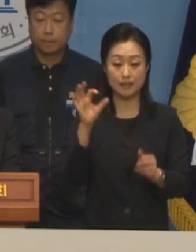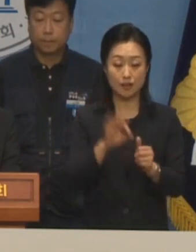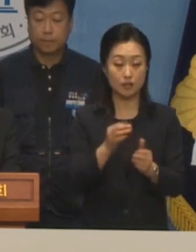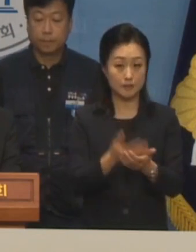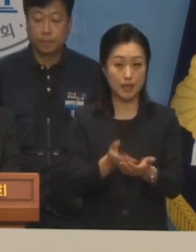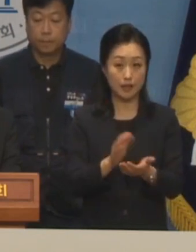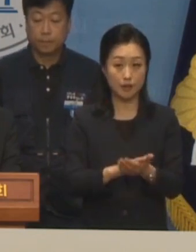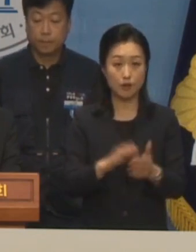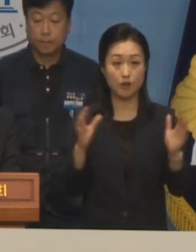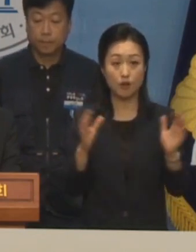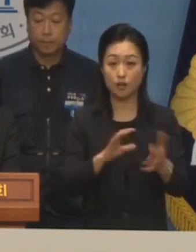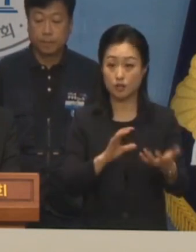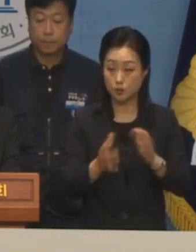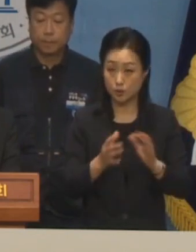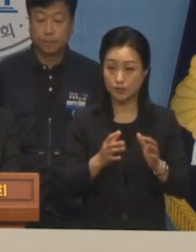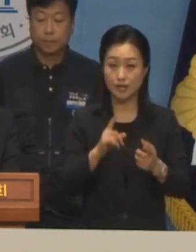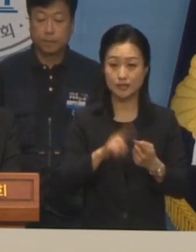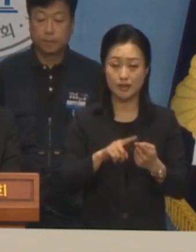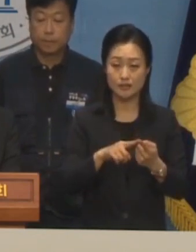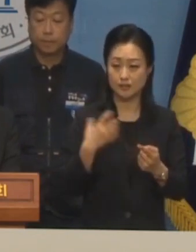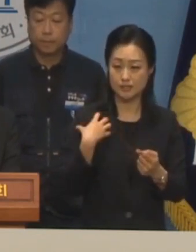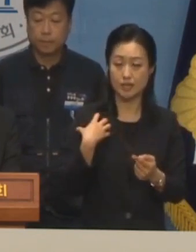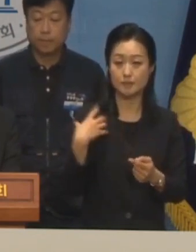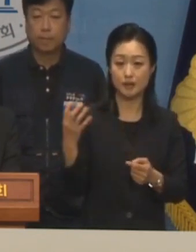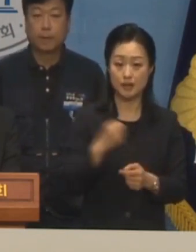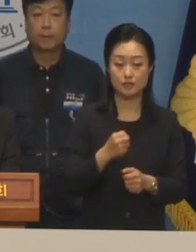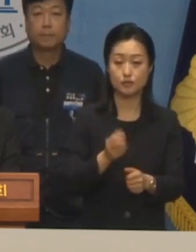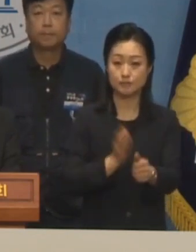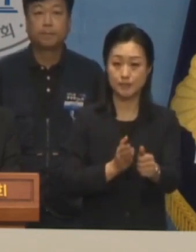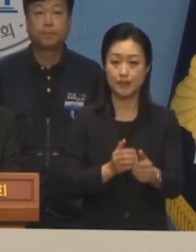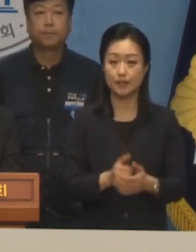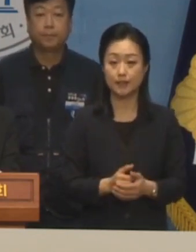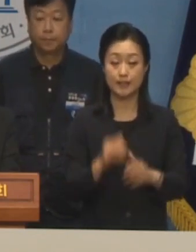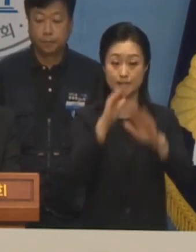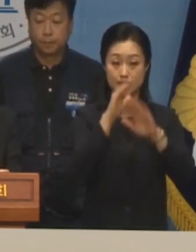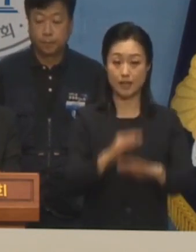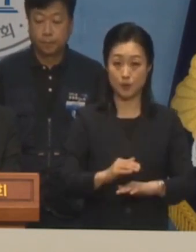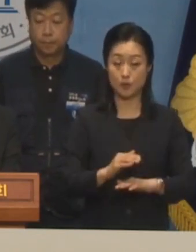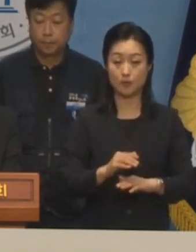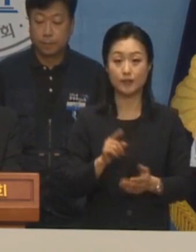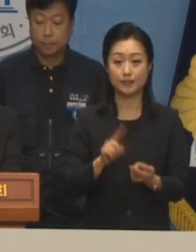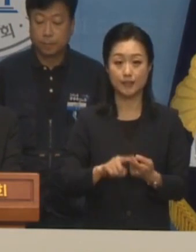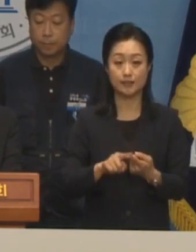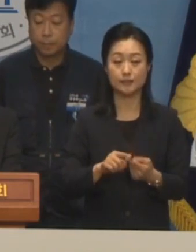개혁 논의를 책임 있게 나설 것을 촉구합니다. 이런 내용을 담아서